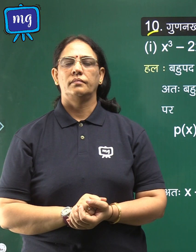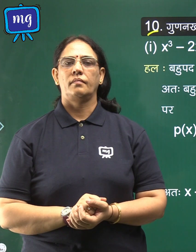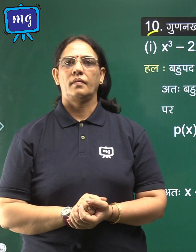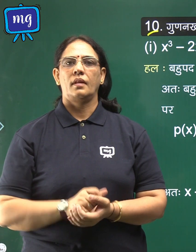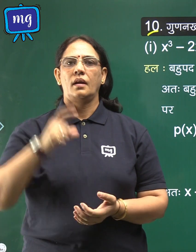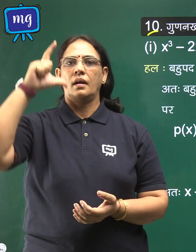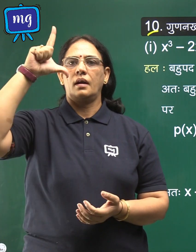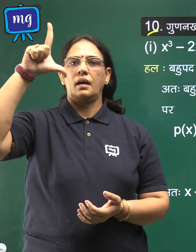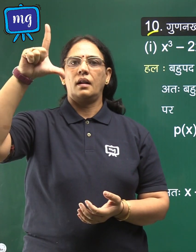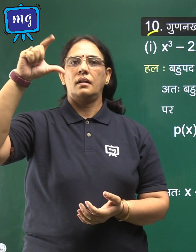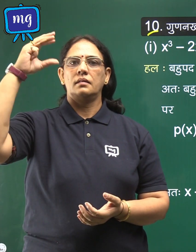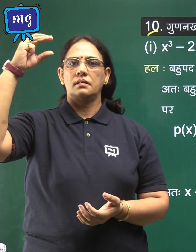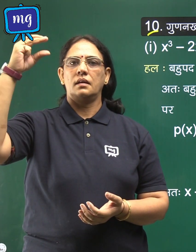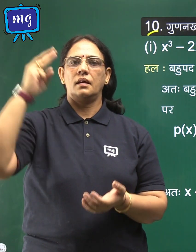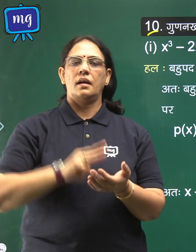गुणनखंड